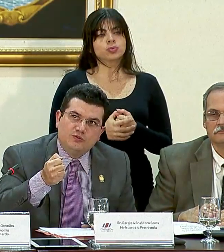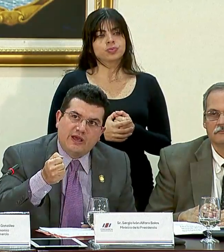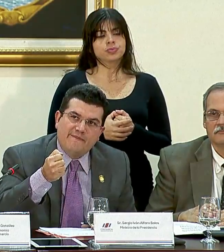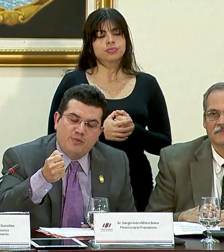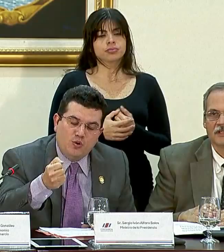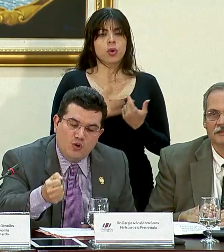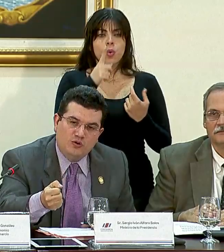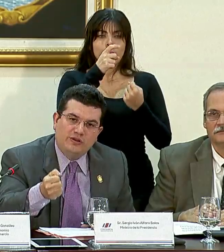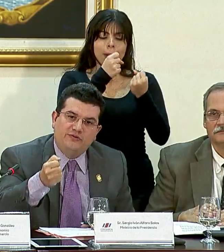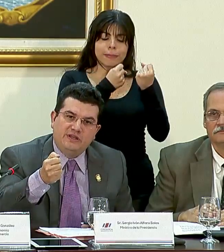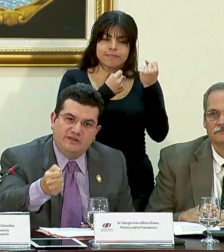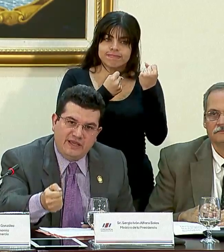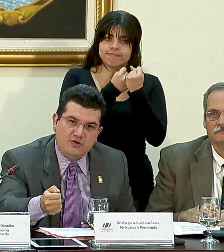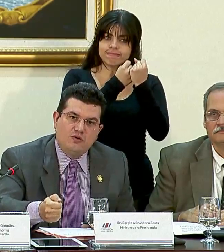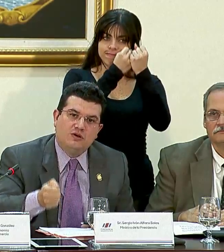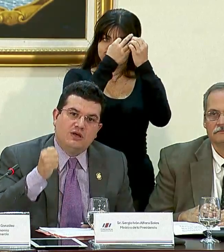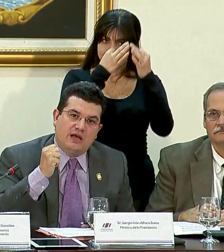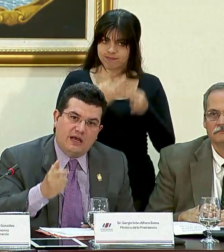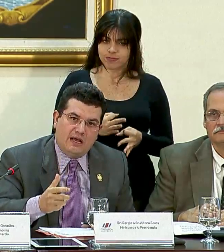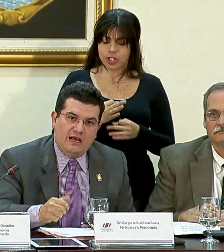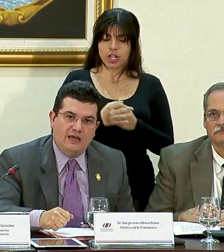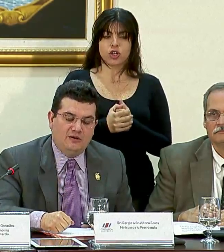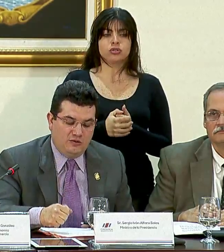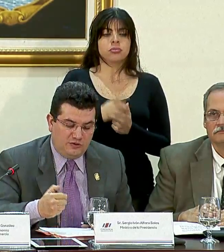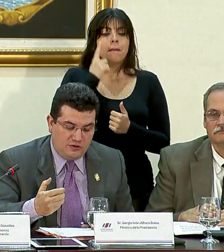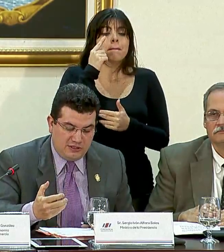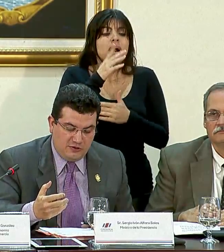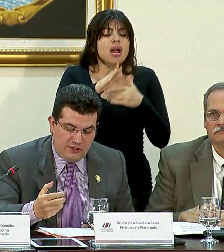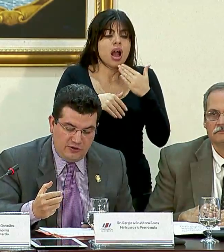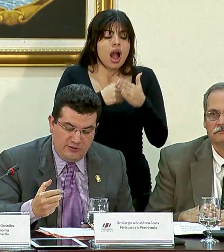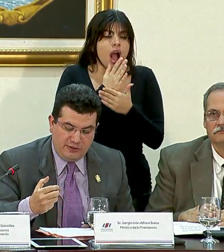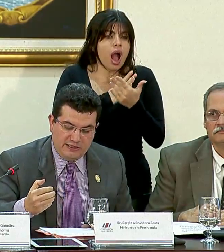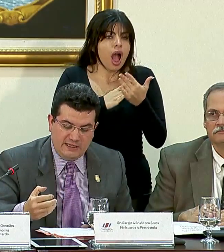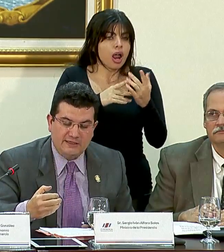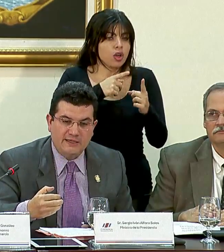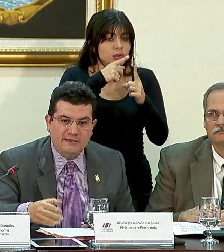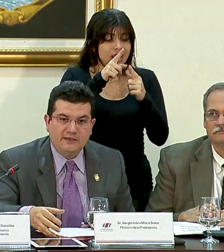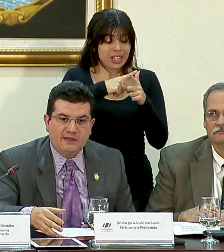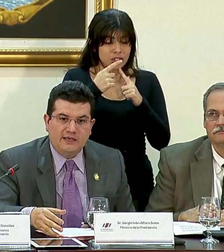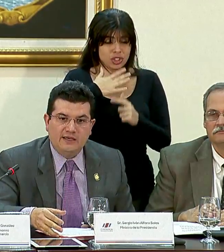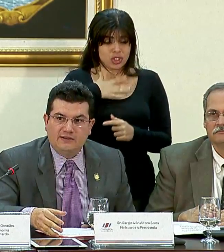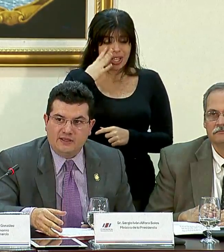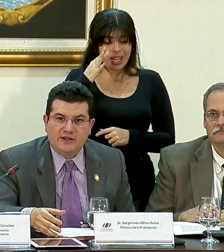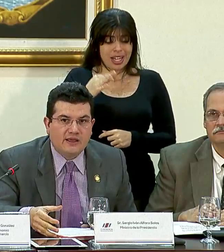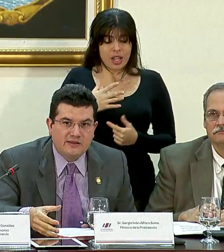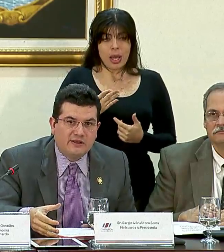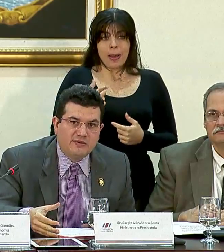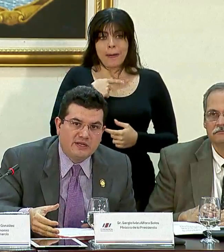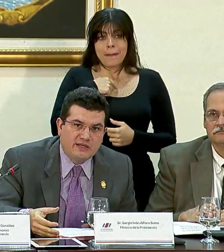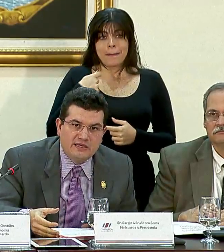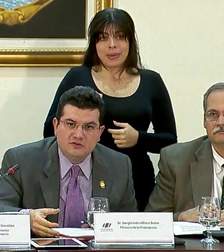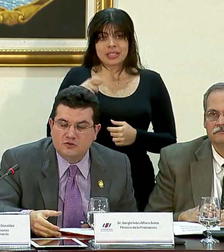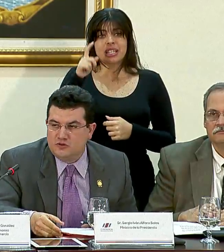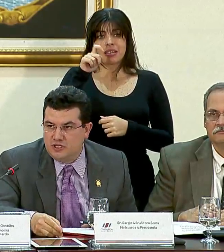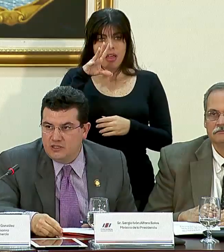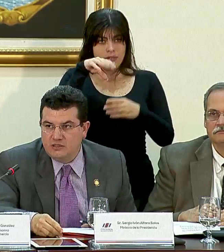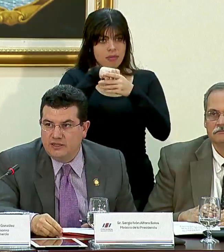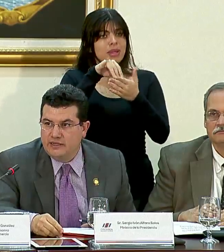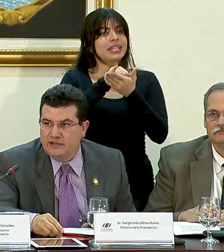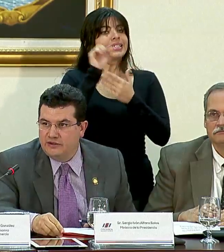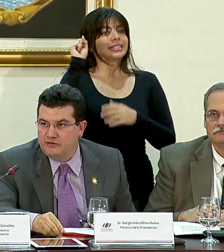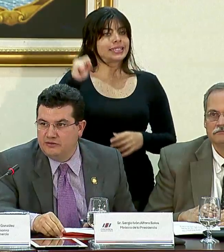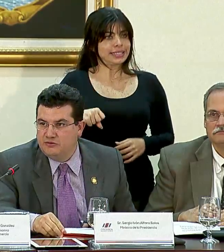un empujón definitivo a algo. Entonces, yo creo que el presidente tendrá que intervenir en esto,